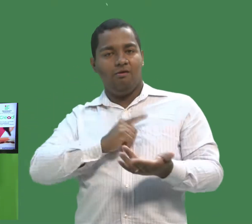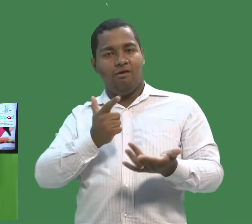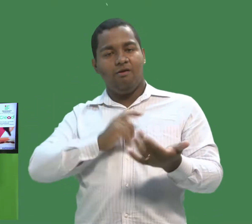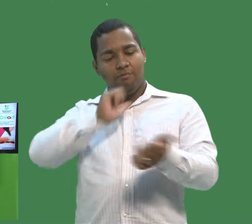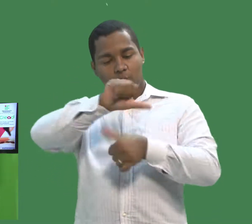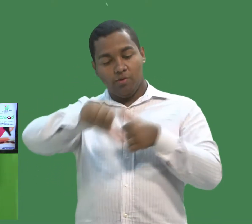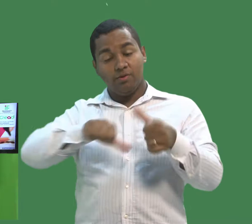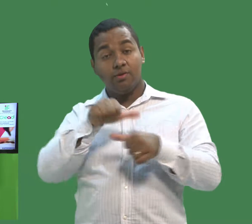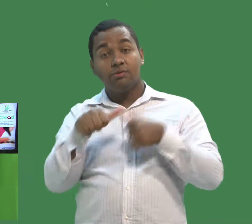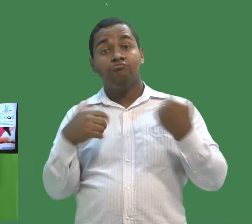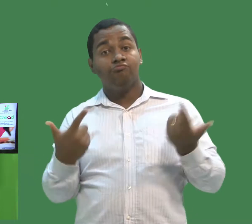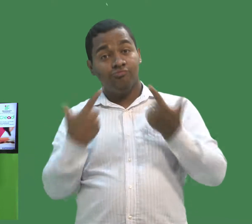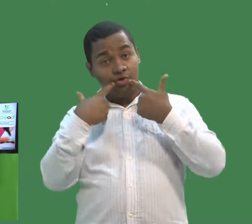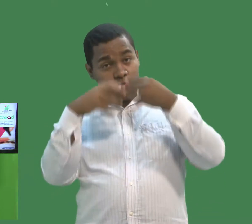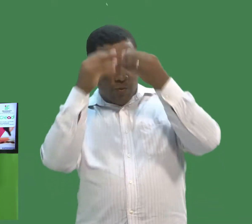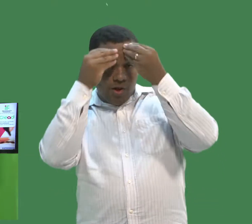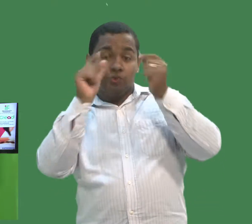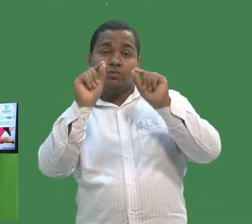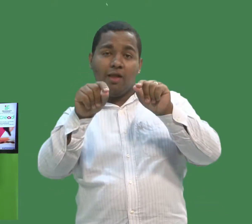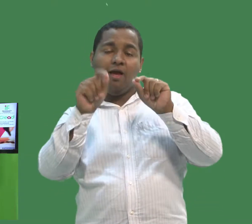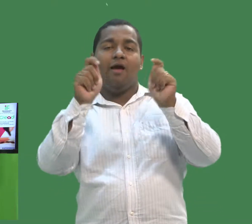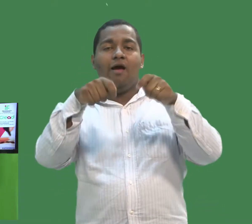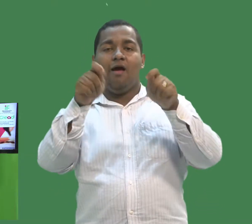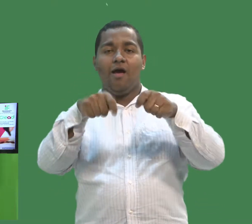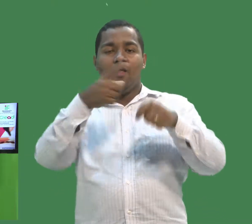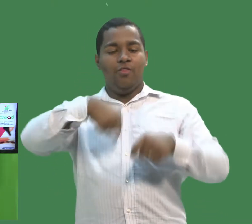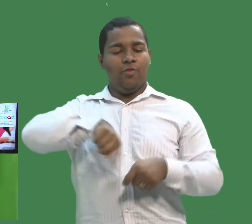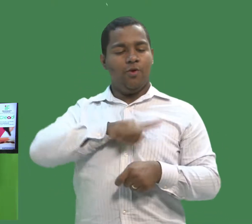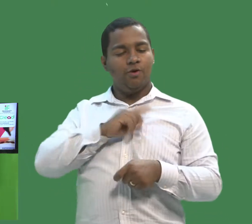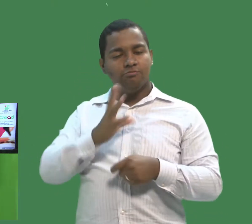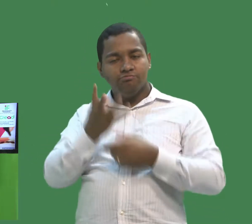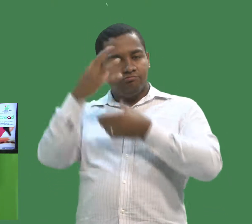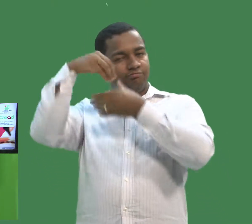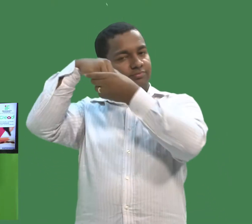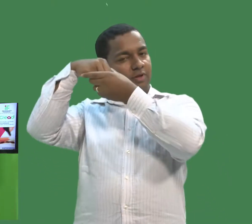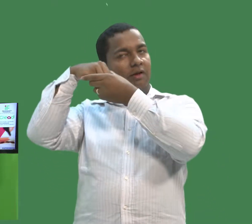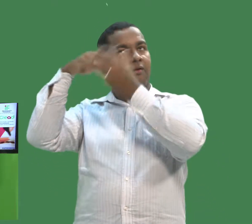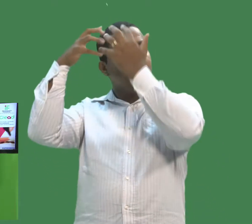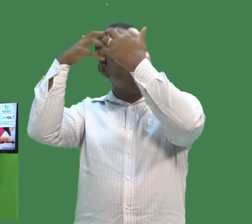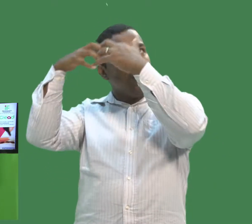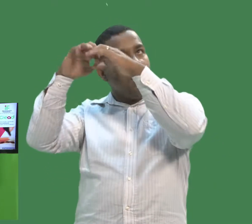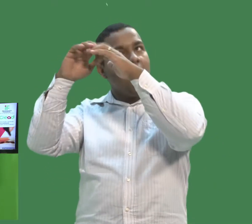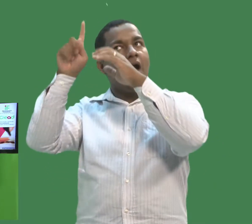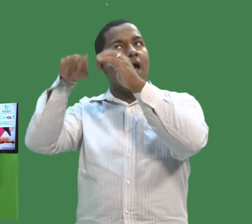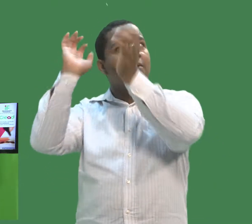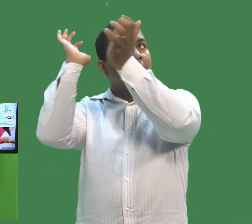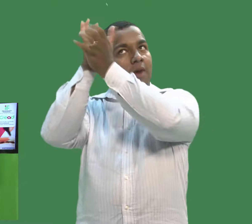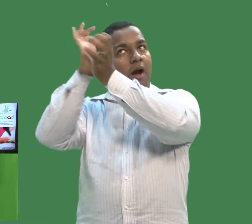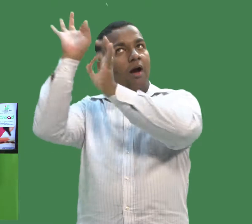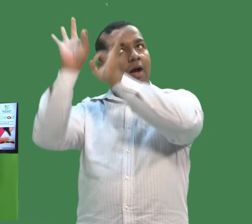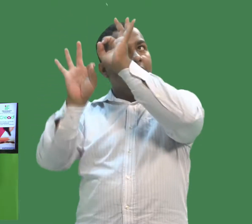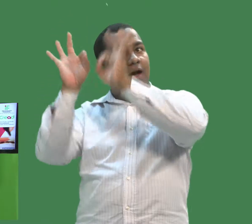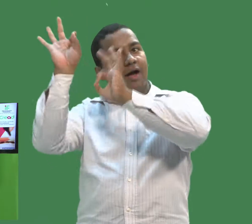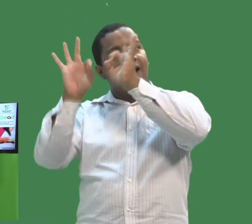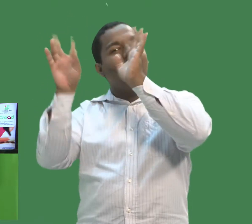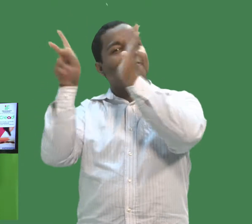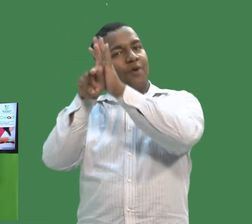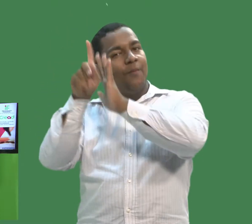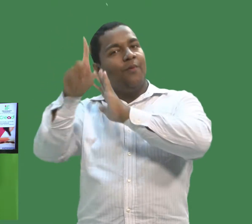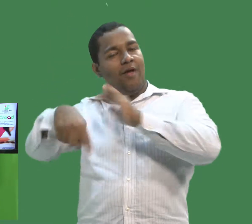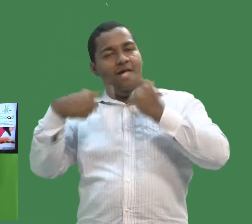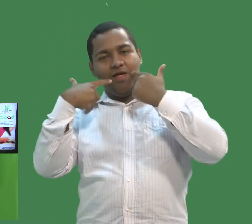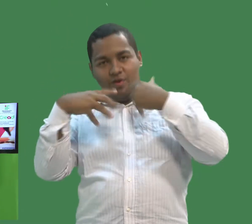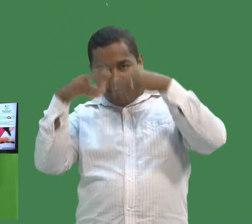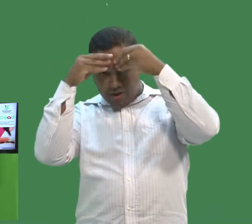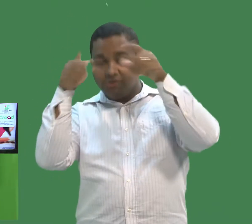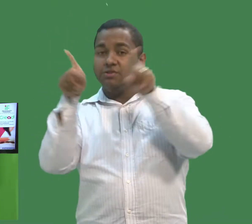A linguagem torna-se um dos agentes responsáveis e o inconsciente é percebido como é estruturado como sendo uma linguagem também,